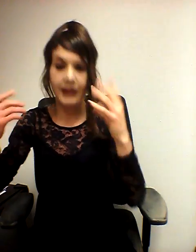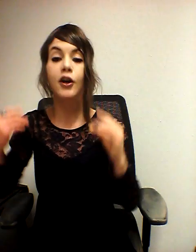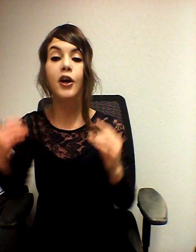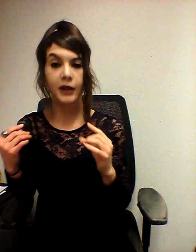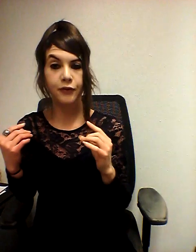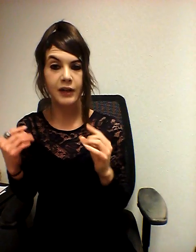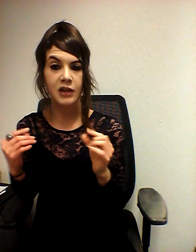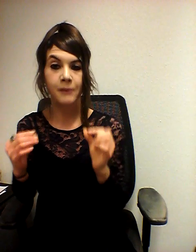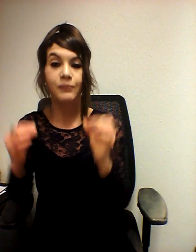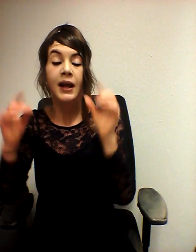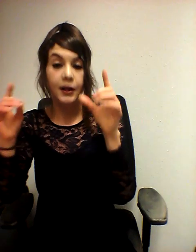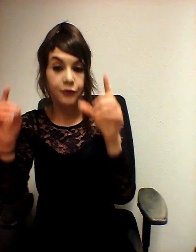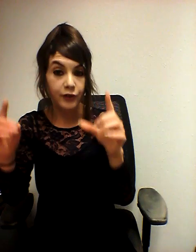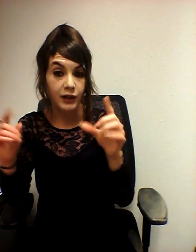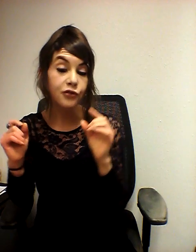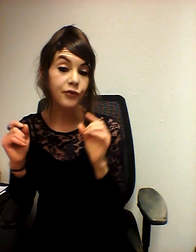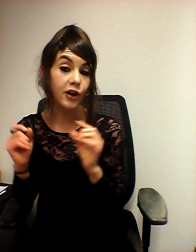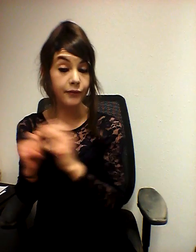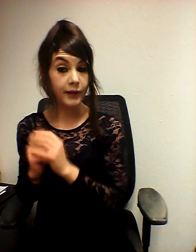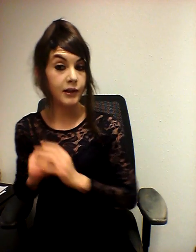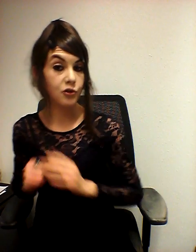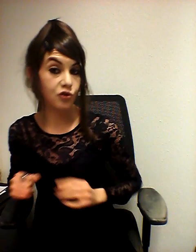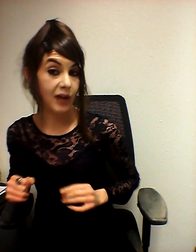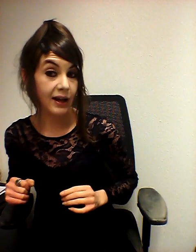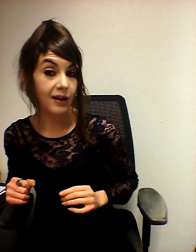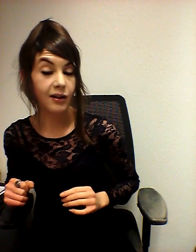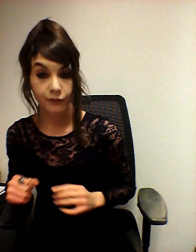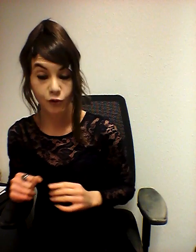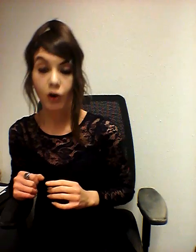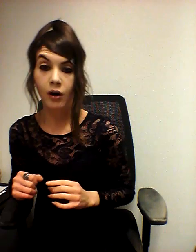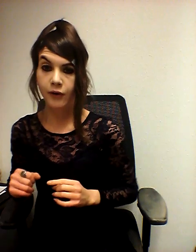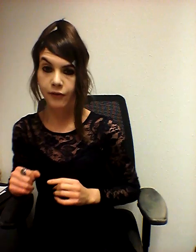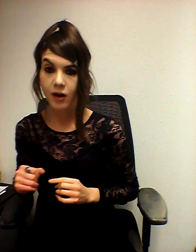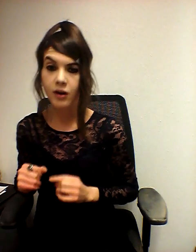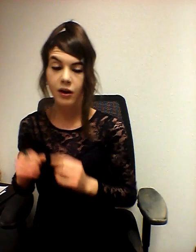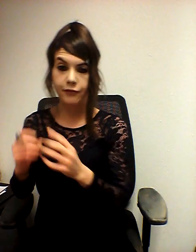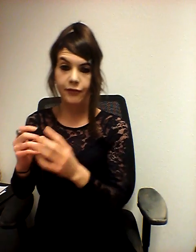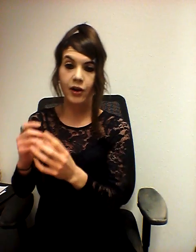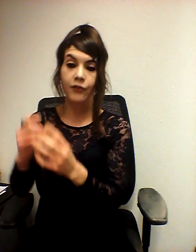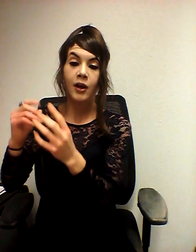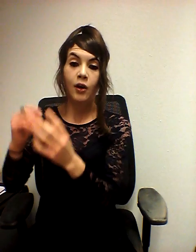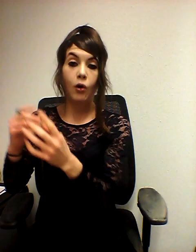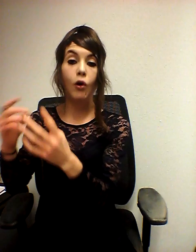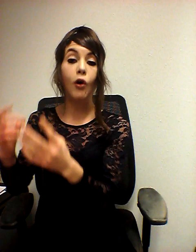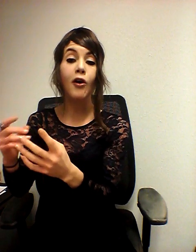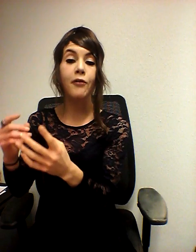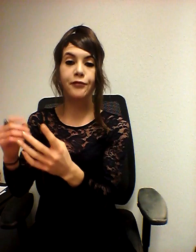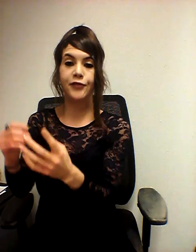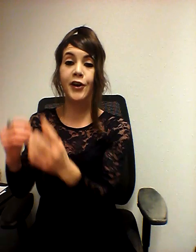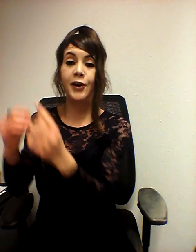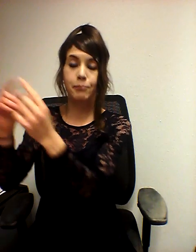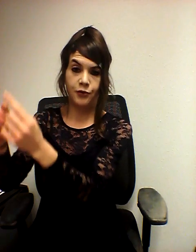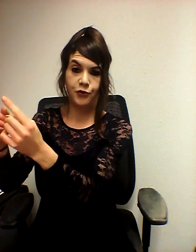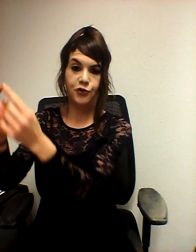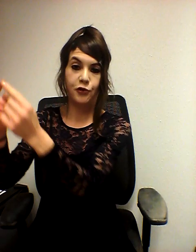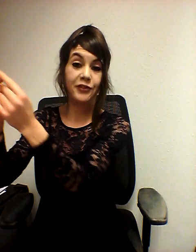gewicht verliezen het verlies van gewicht is dus eigenlijk nogal Afhankelijk van of de brandstoffen die